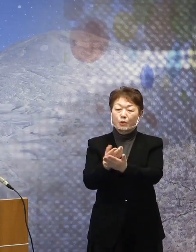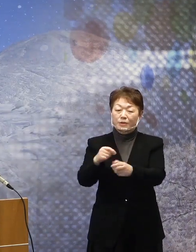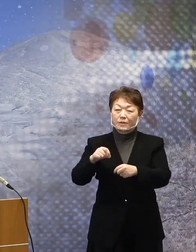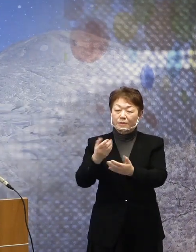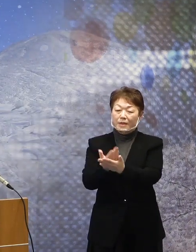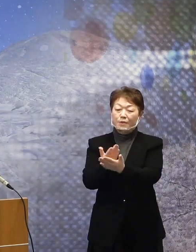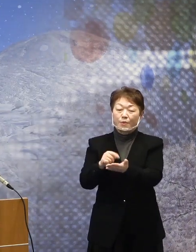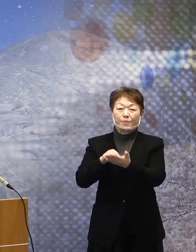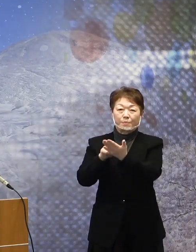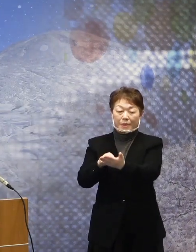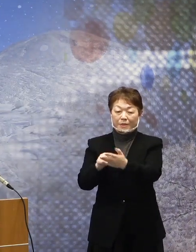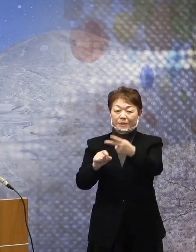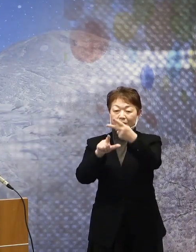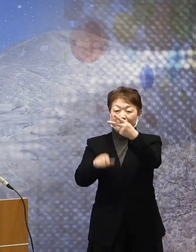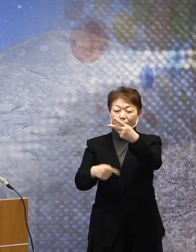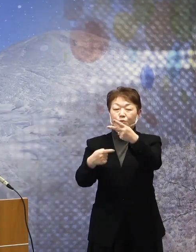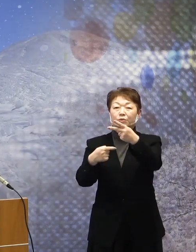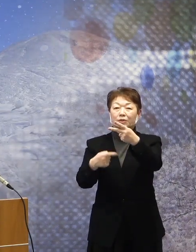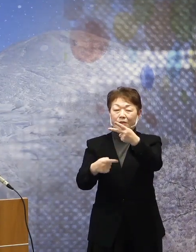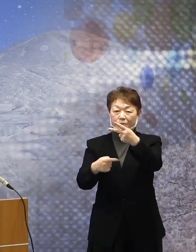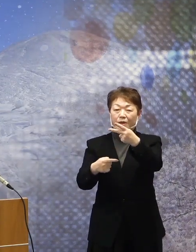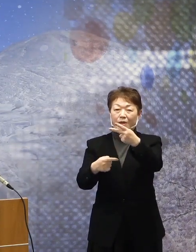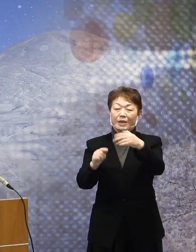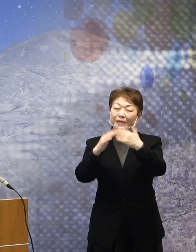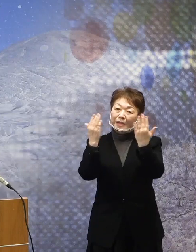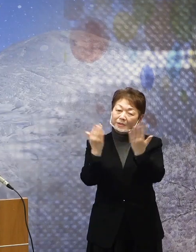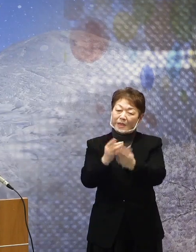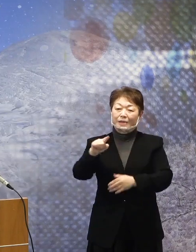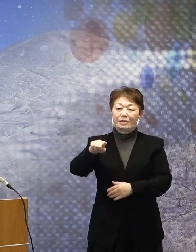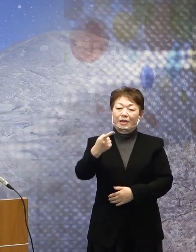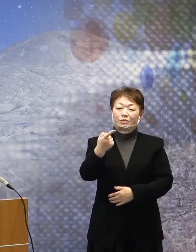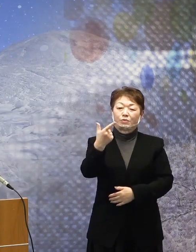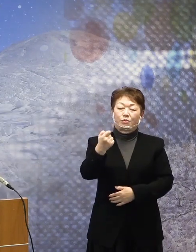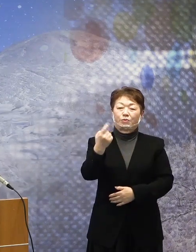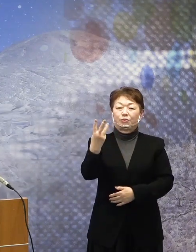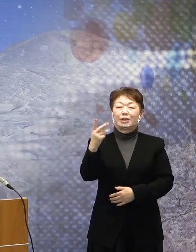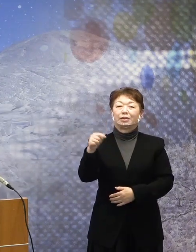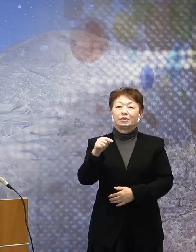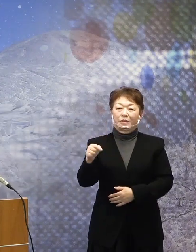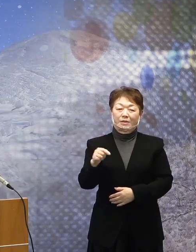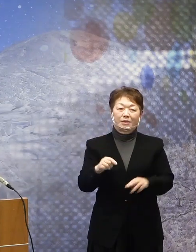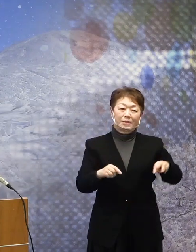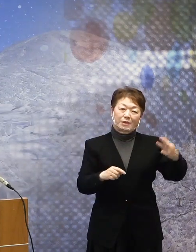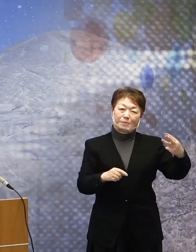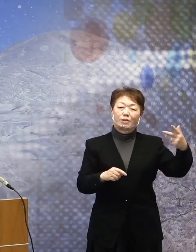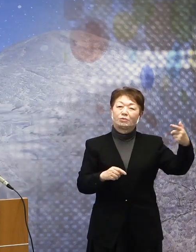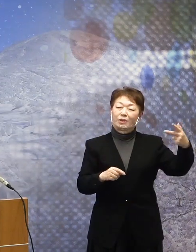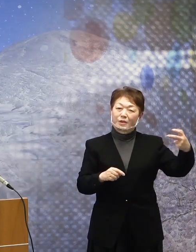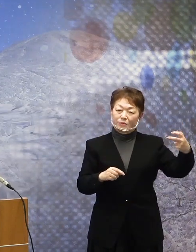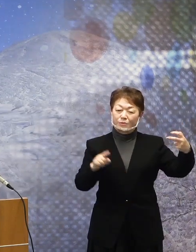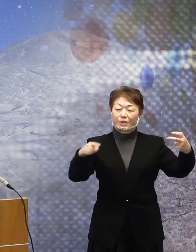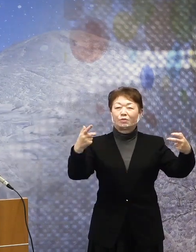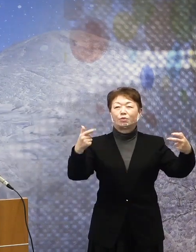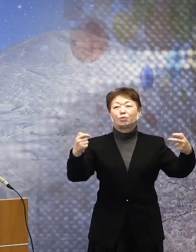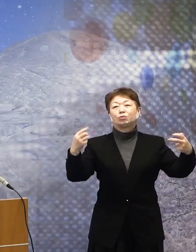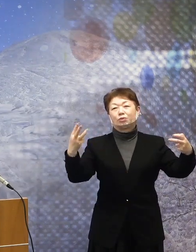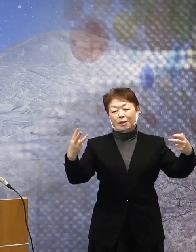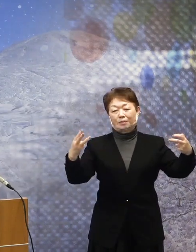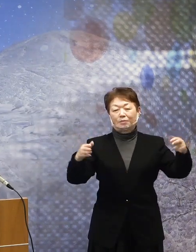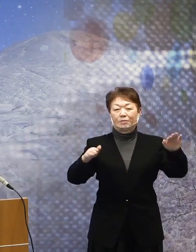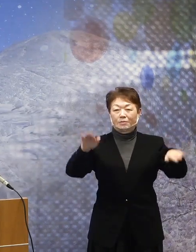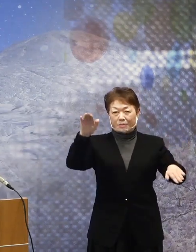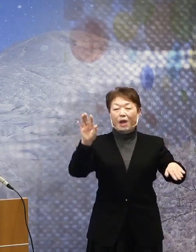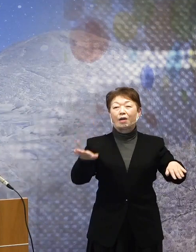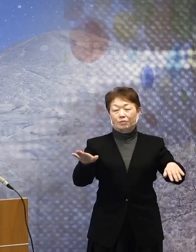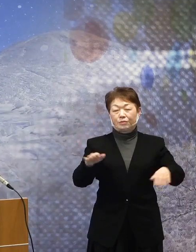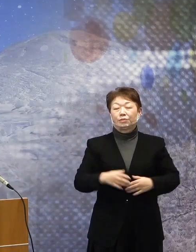けさせていただいて2月1日時点では約163名、370と163ですので、まだ開きがありますというご説